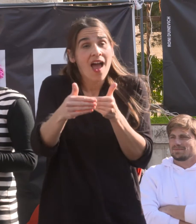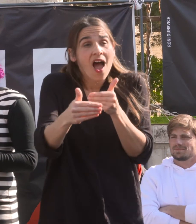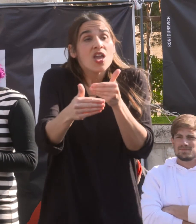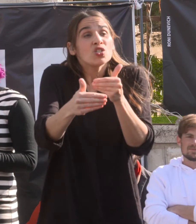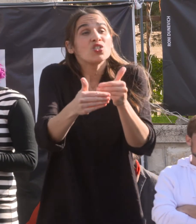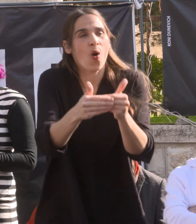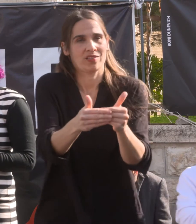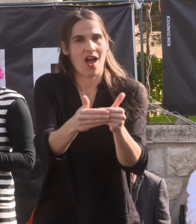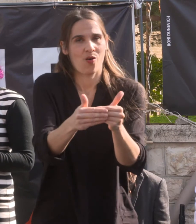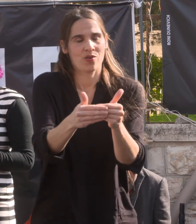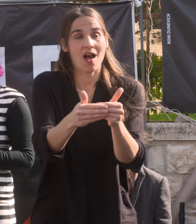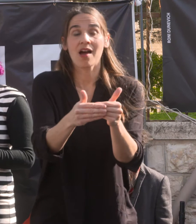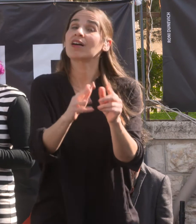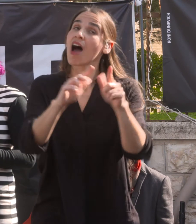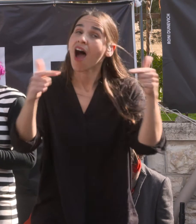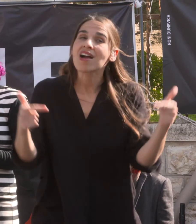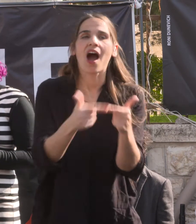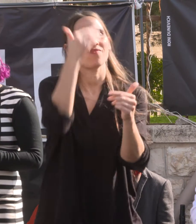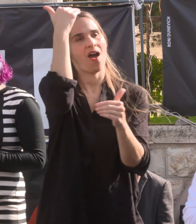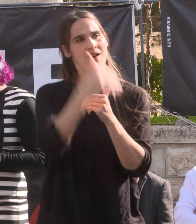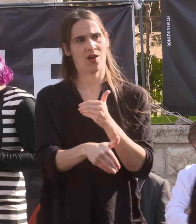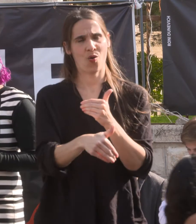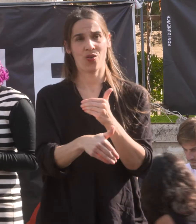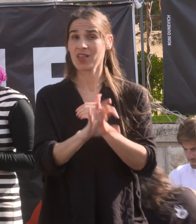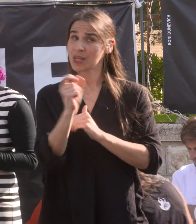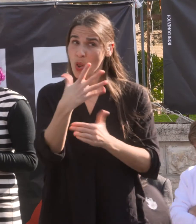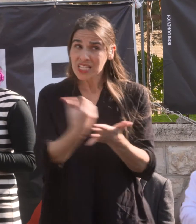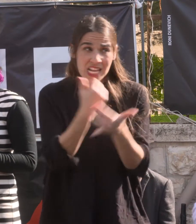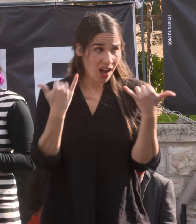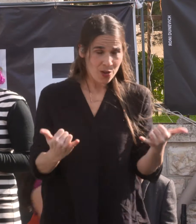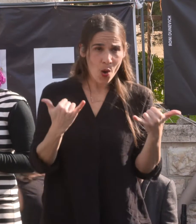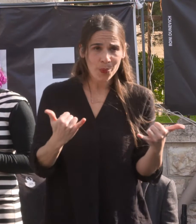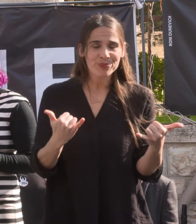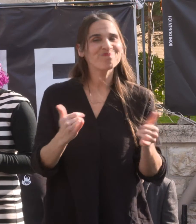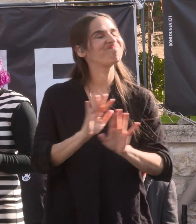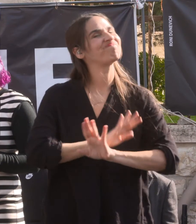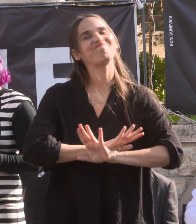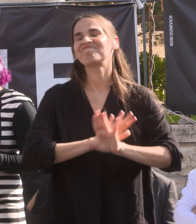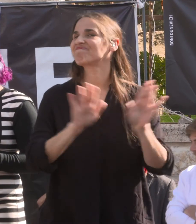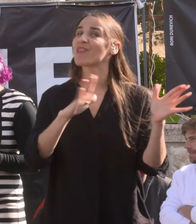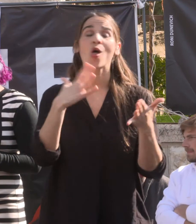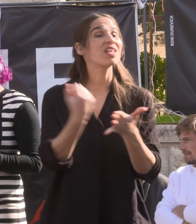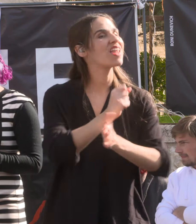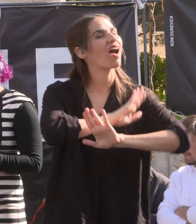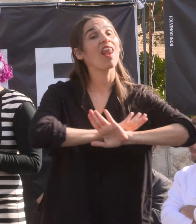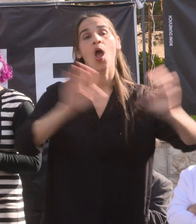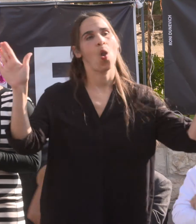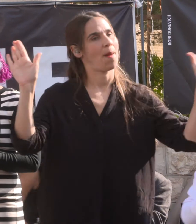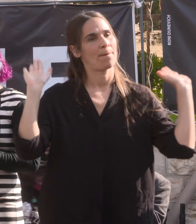זו הישורת האחרונה והקרב האחרון. אם לא נצליח היום, כבר לא נצליח